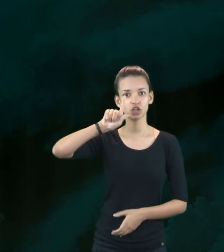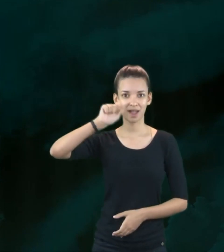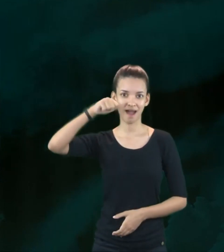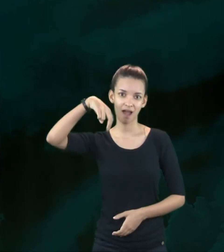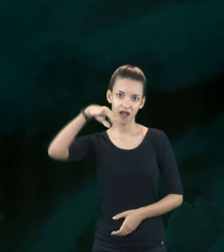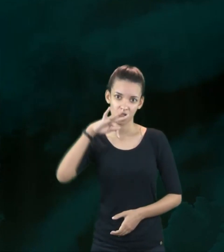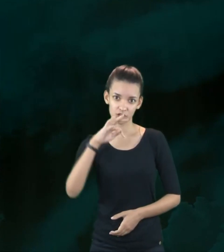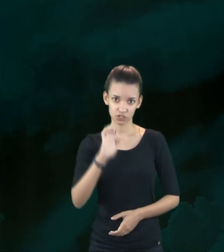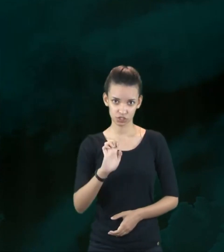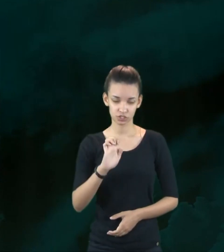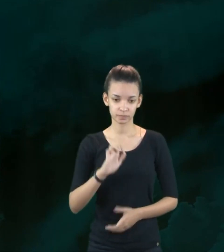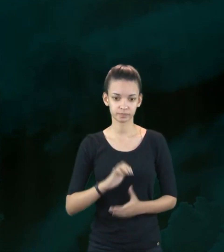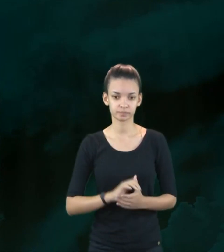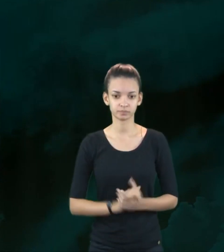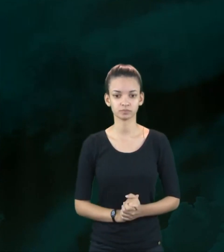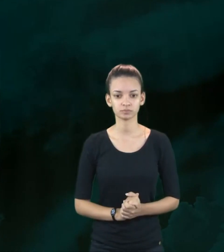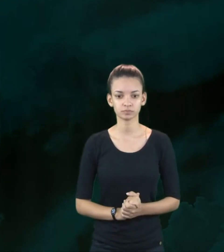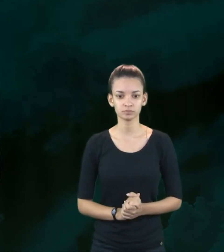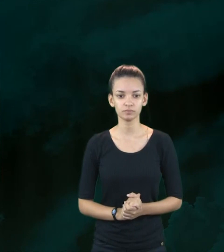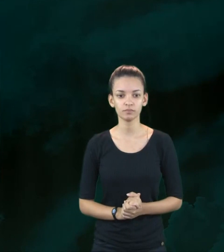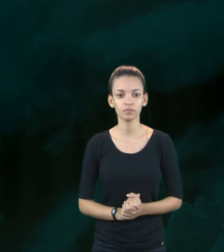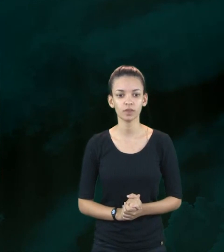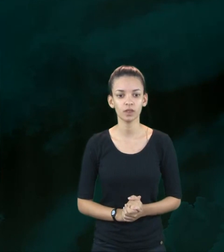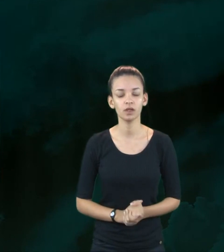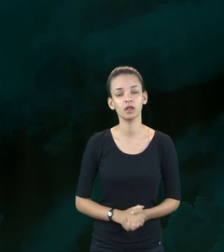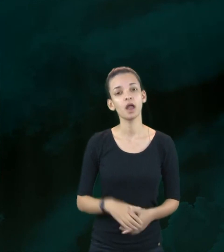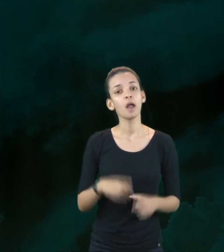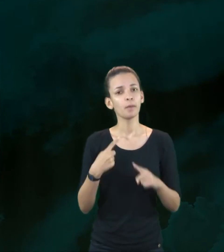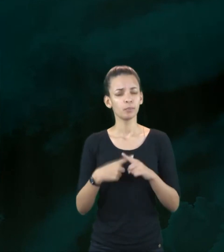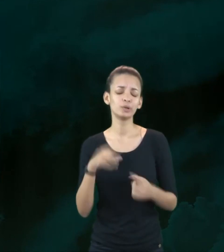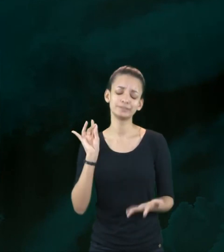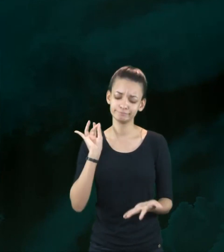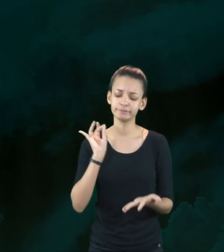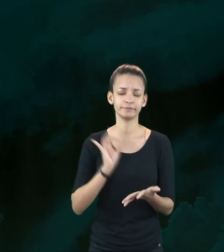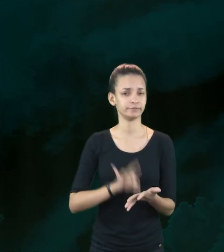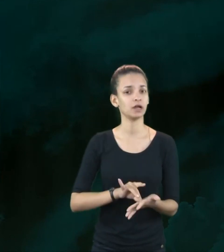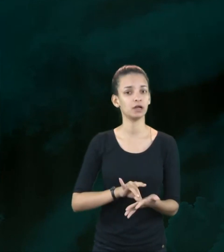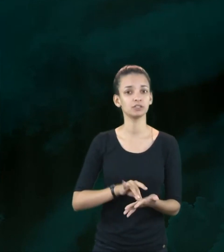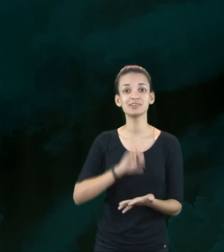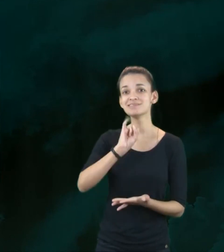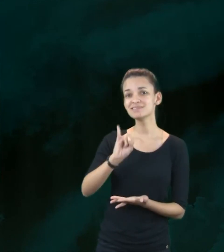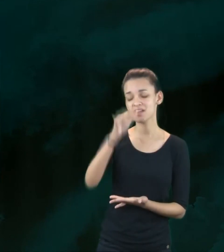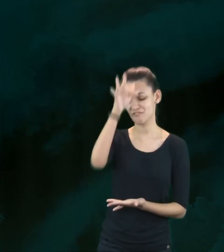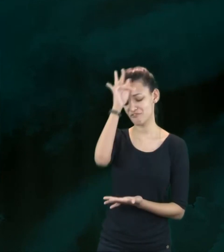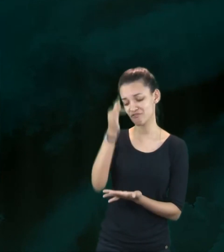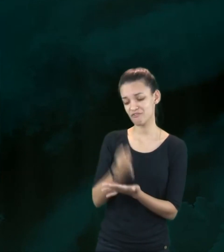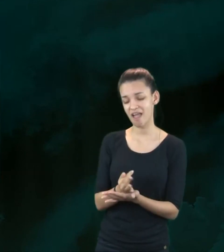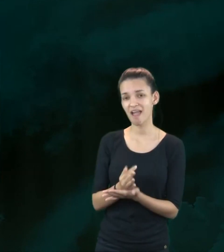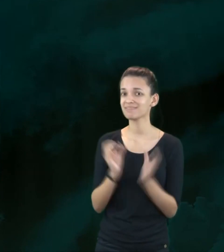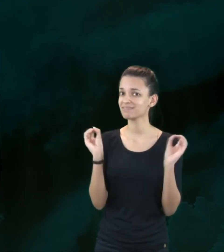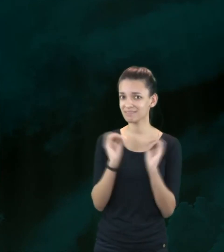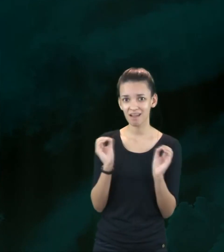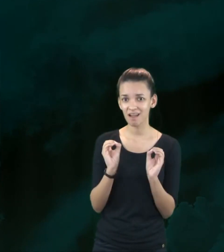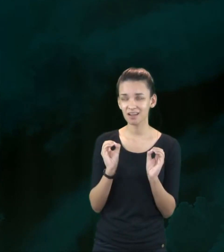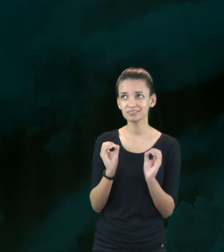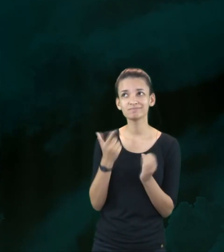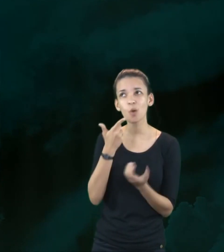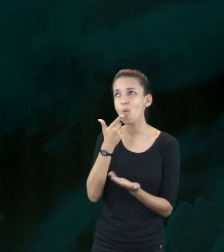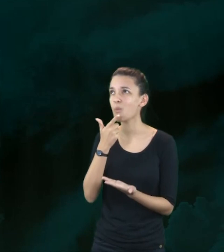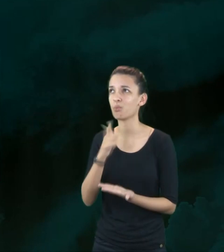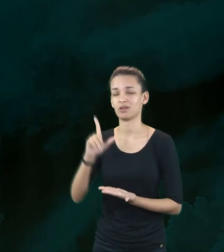De fato, é impossível agradar a Deus, sem fé é impossível agradar a Deus. Versículo 7. Pela